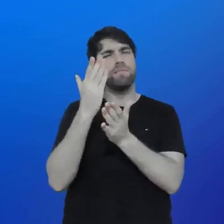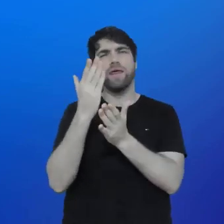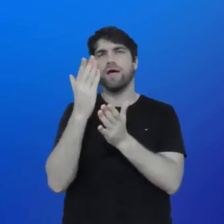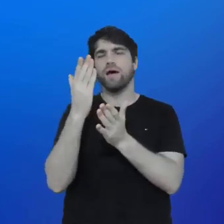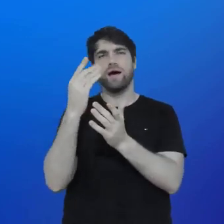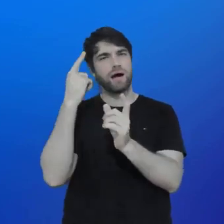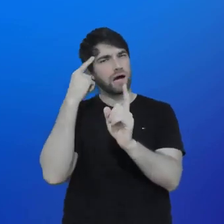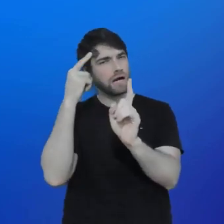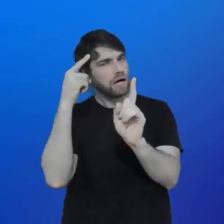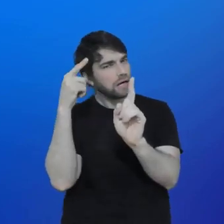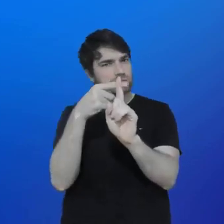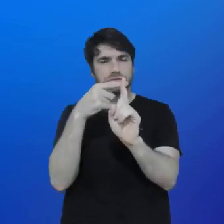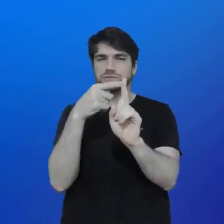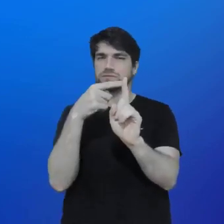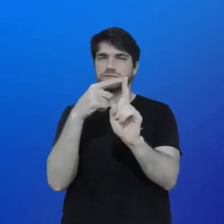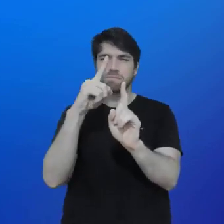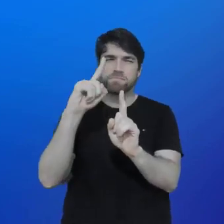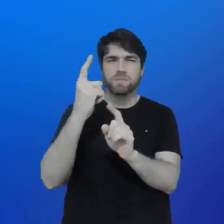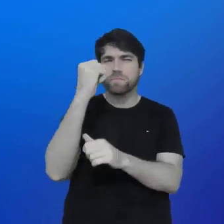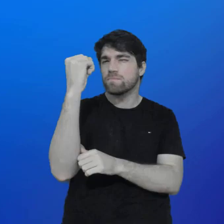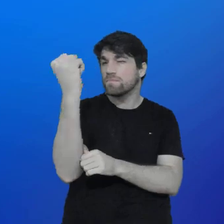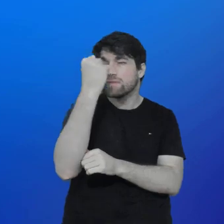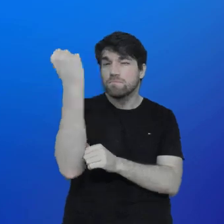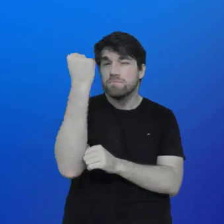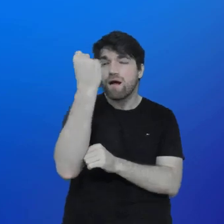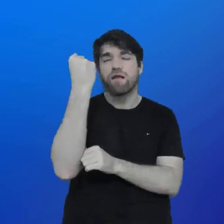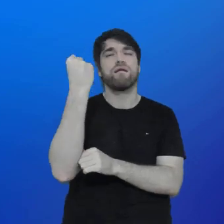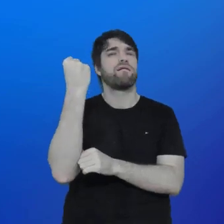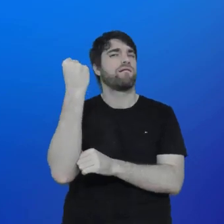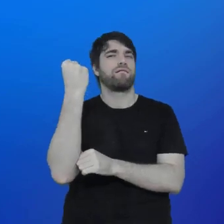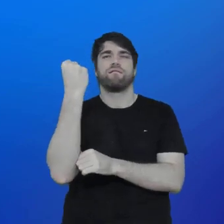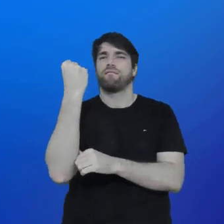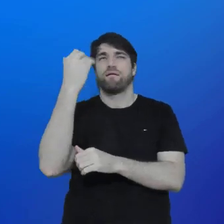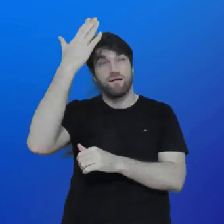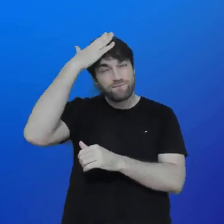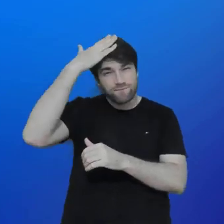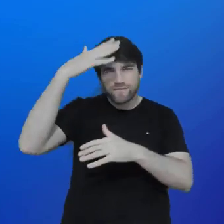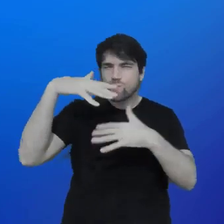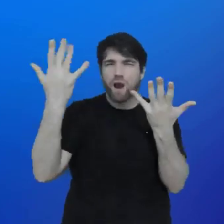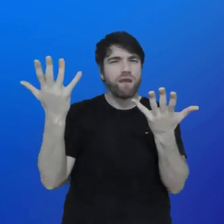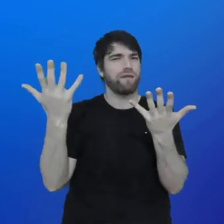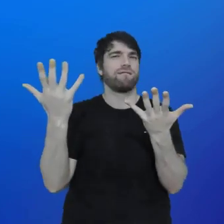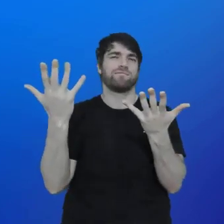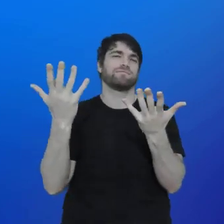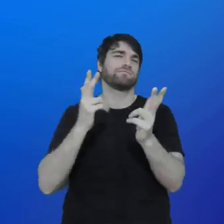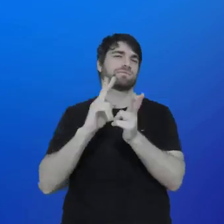tuvo como objetivo principal resaltar la importancia fundamental de la lengua de señas.